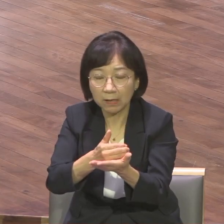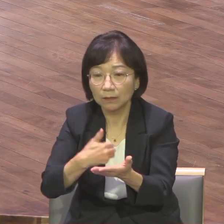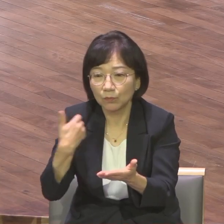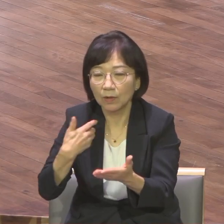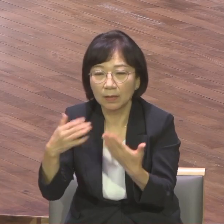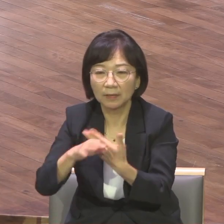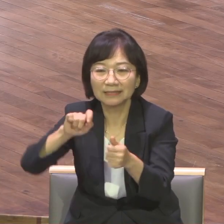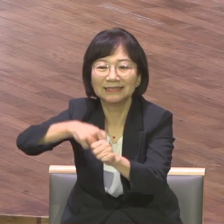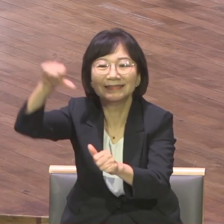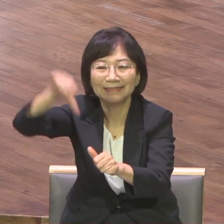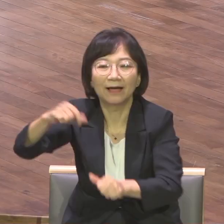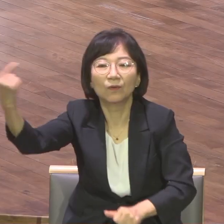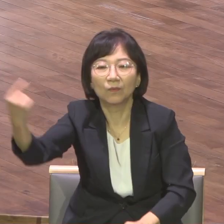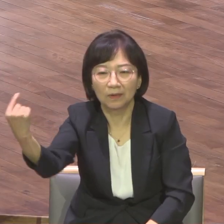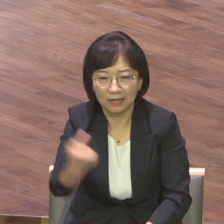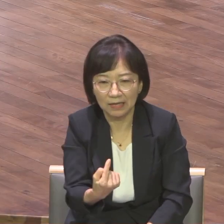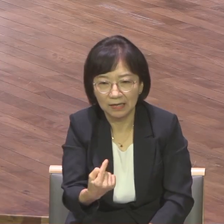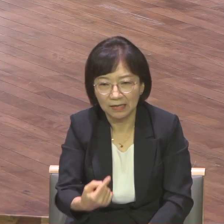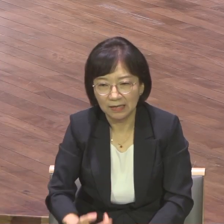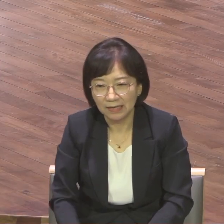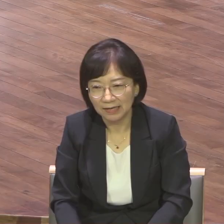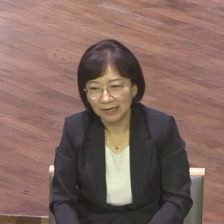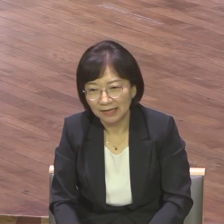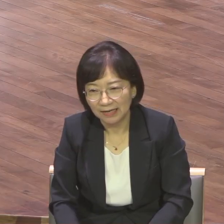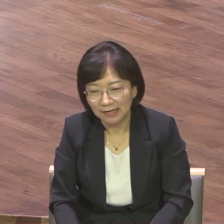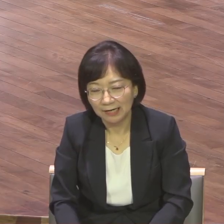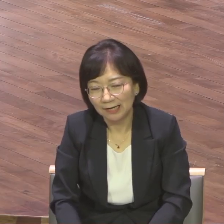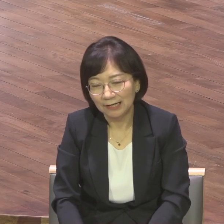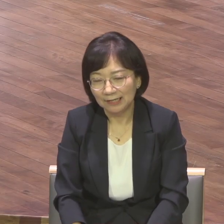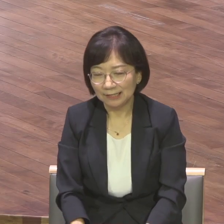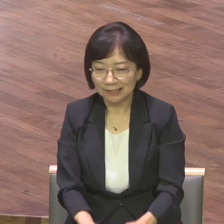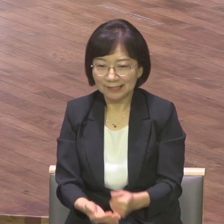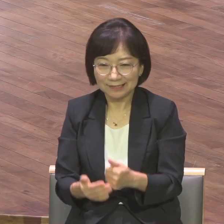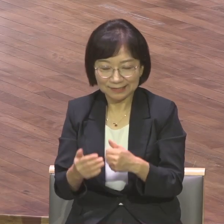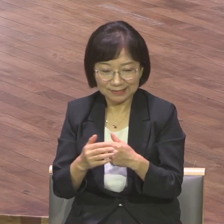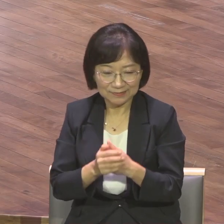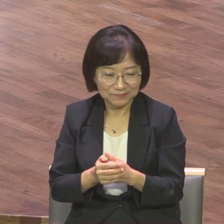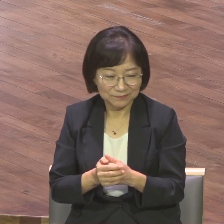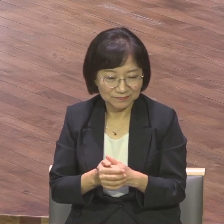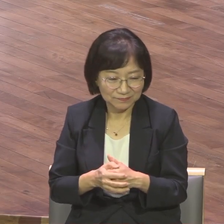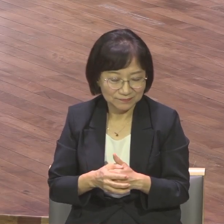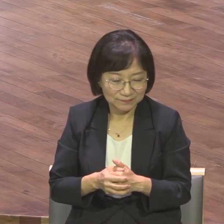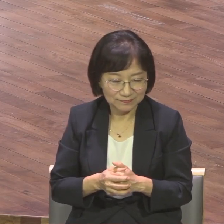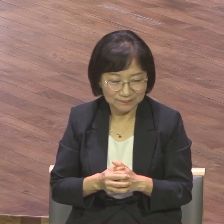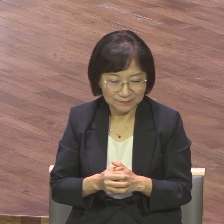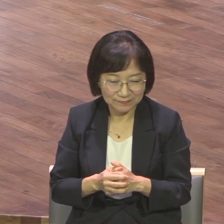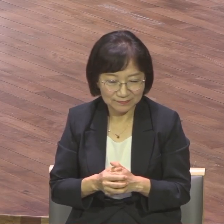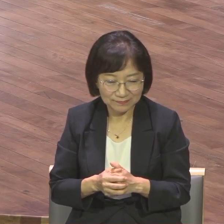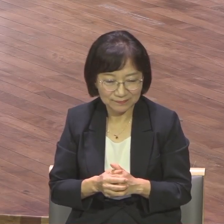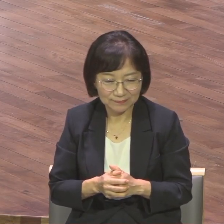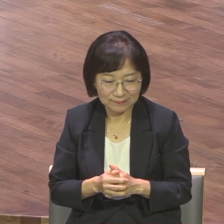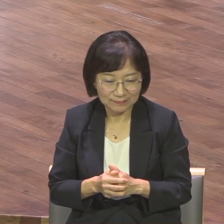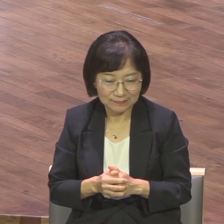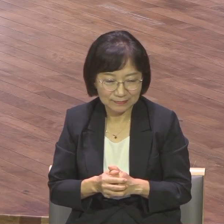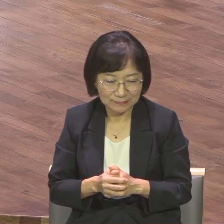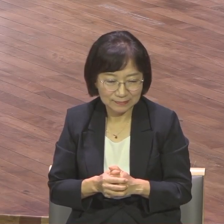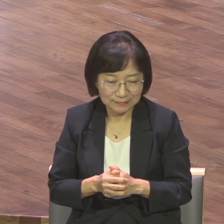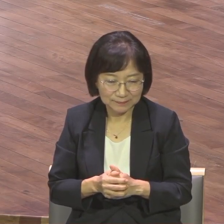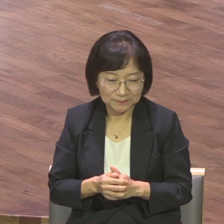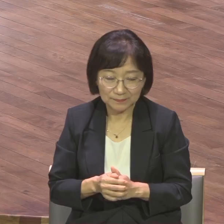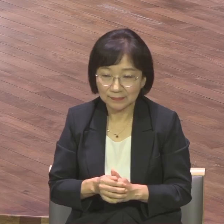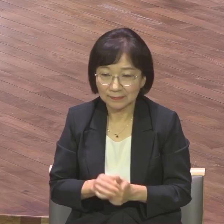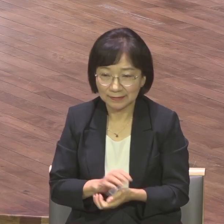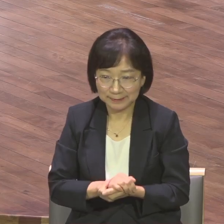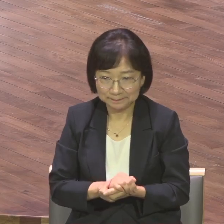위에 내가 네 고백 위에 교회를 세우리라. 이 세운 교회는 무너지지 않습니다. 여러분 예언계 아무리